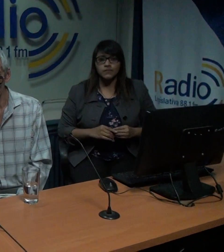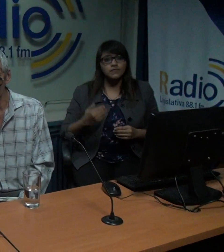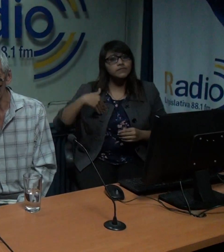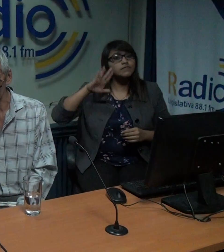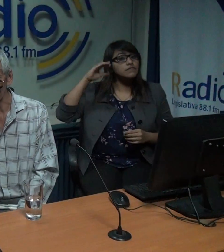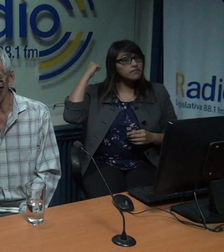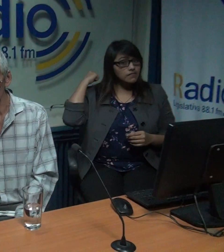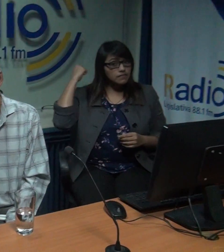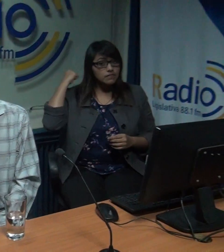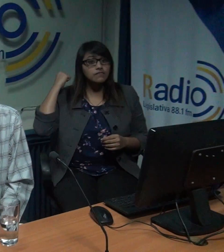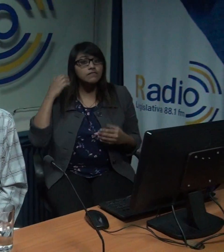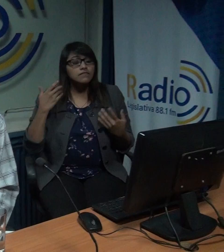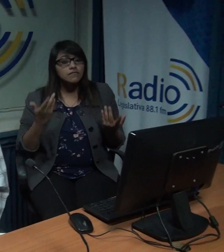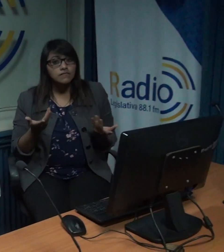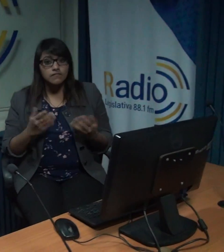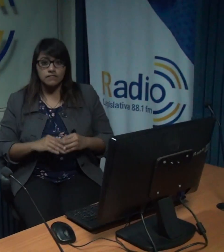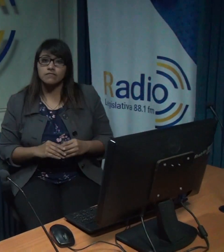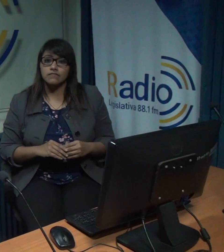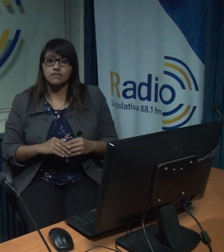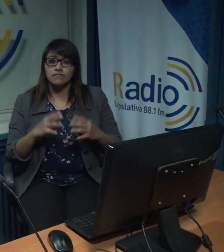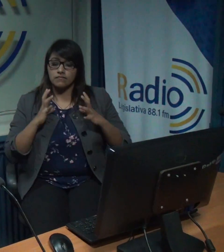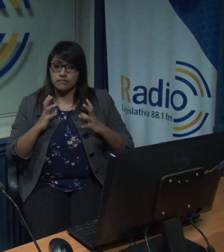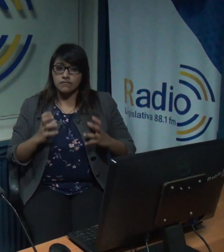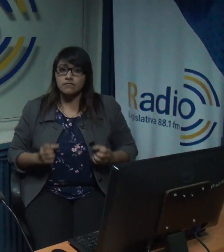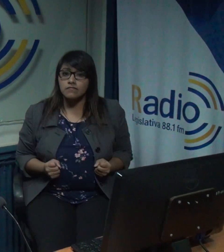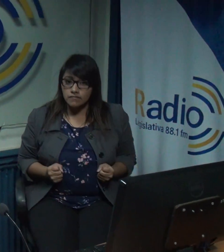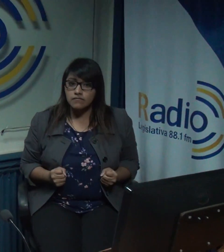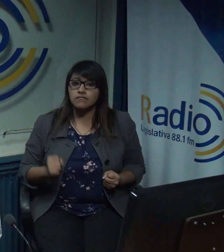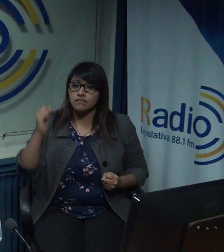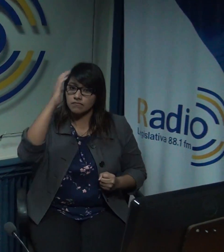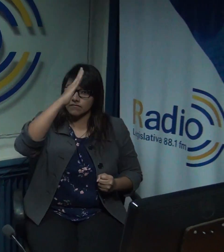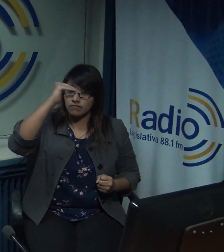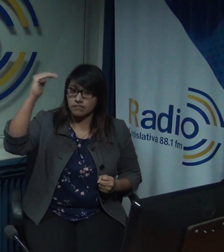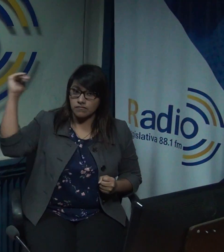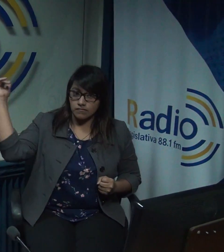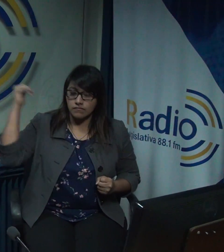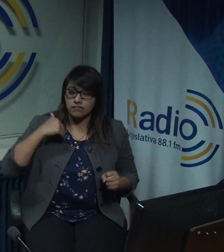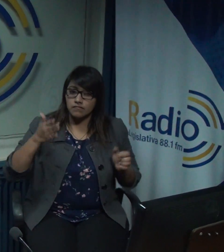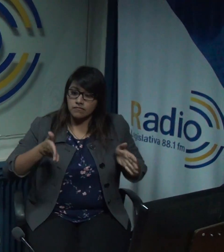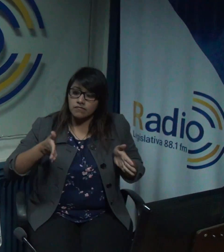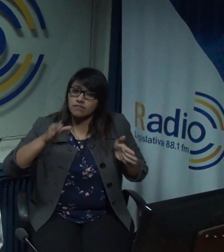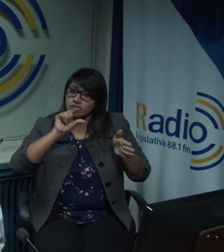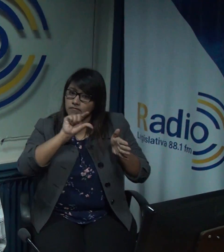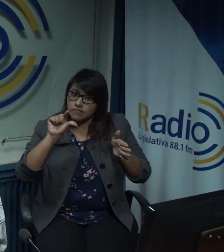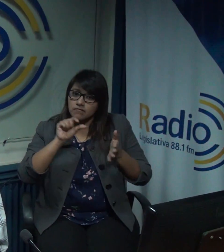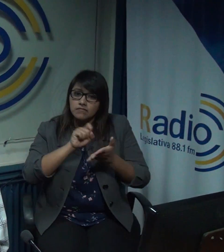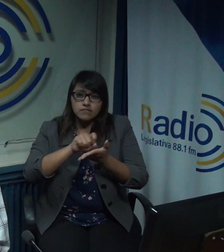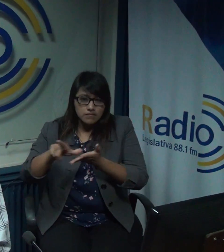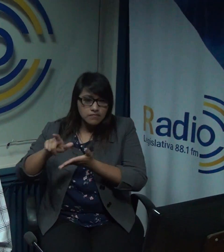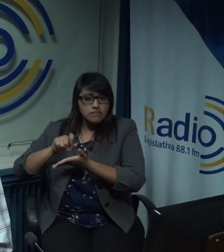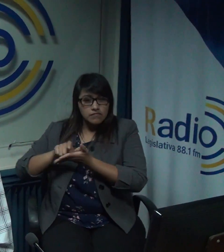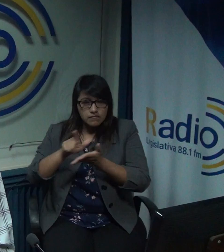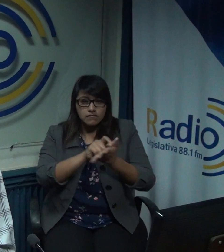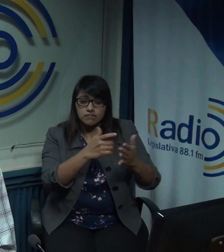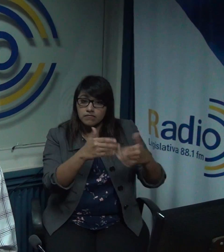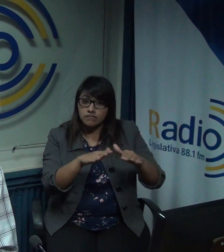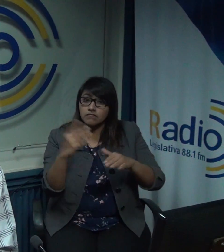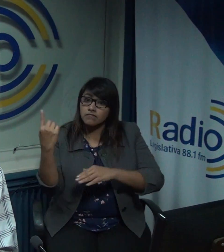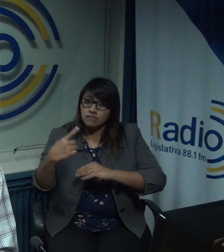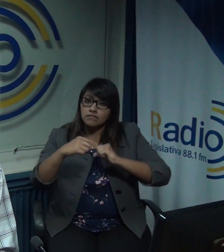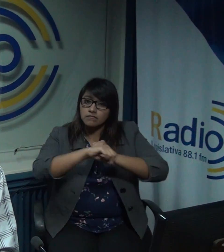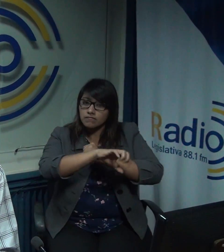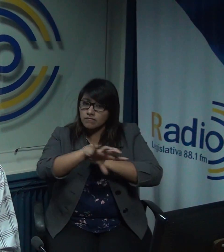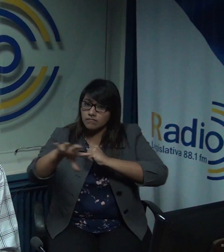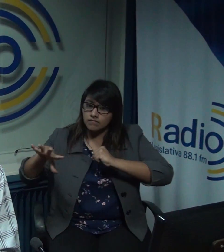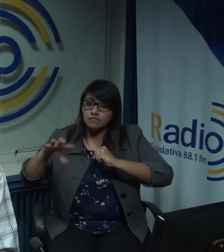principal es importante que tanto el gobierno, el Estado, como las instituciones educativas hagan campañas, las instituciones